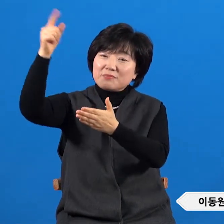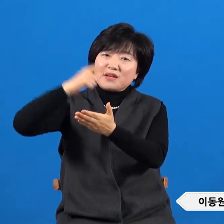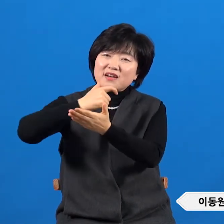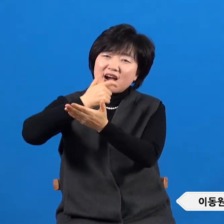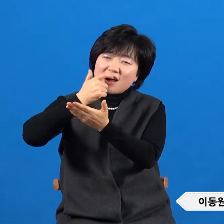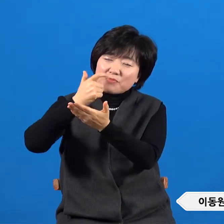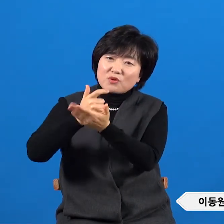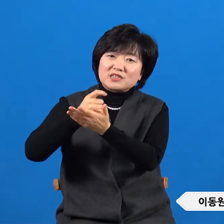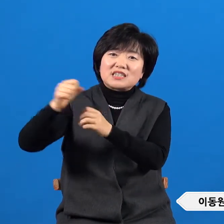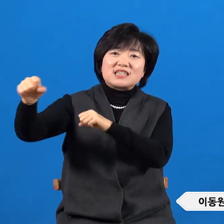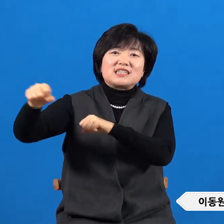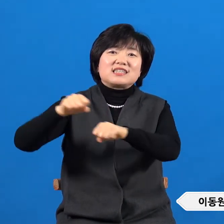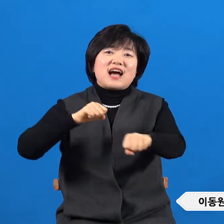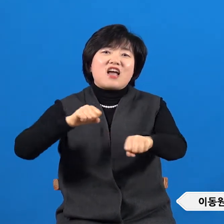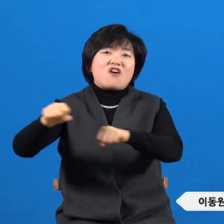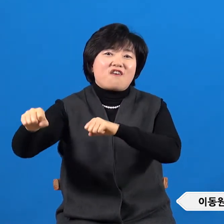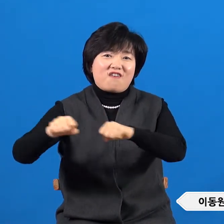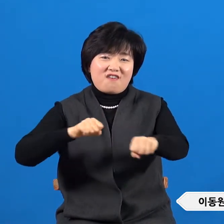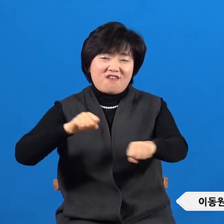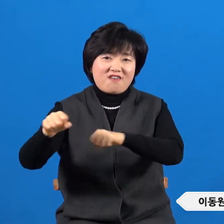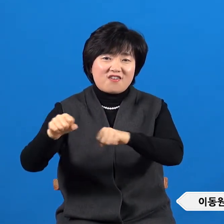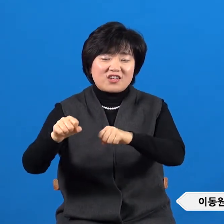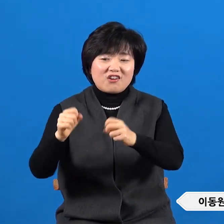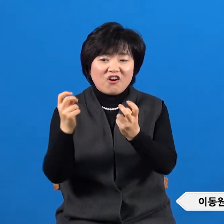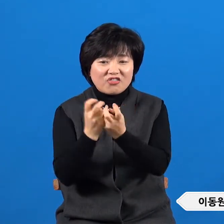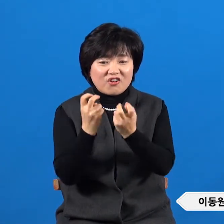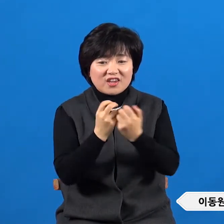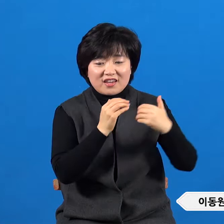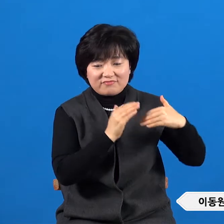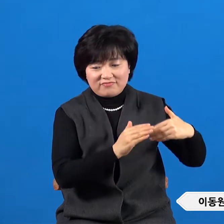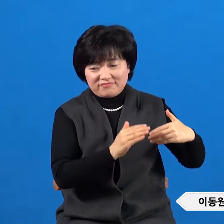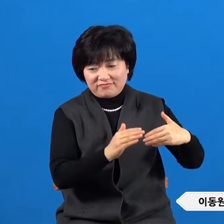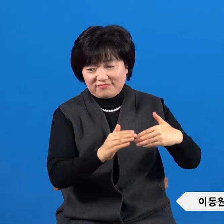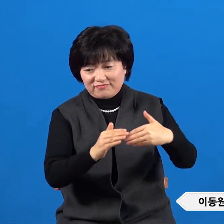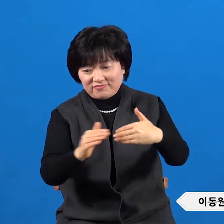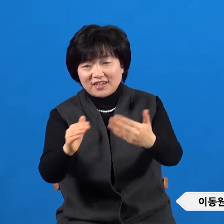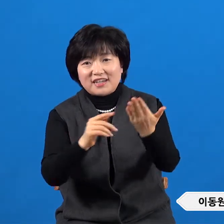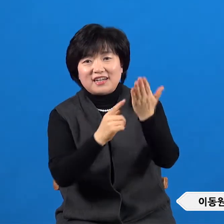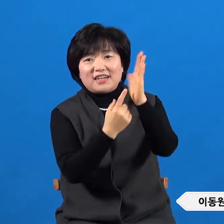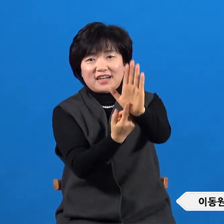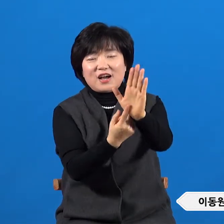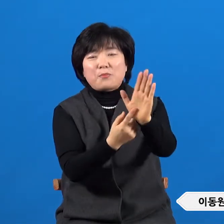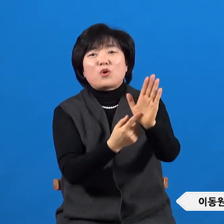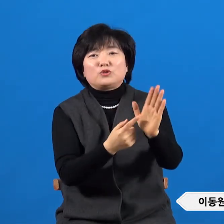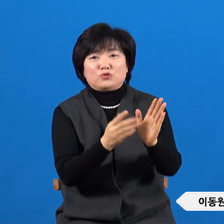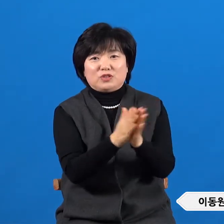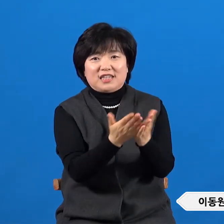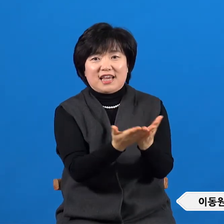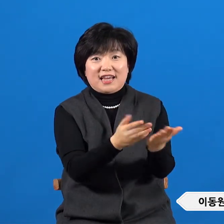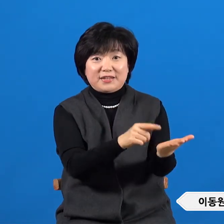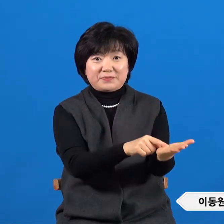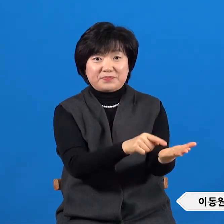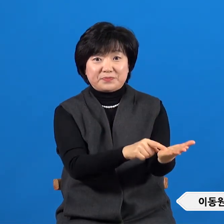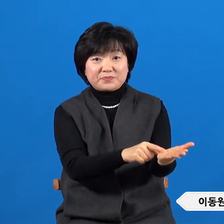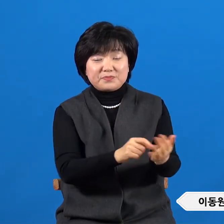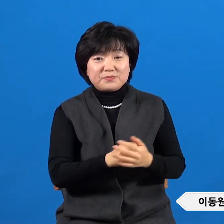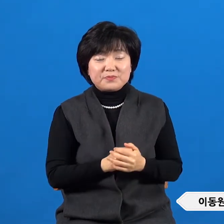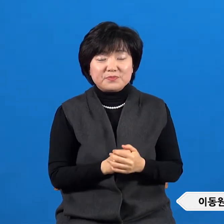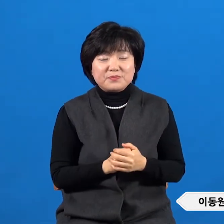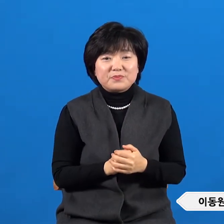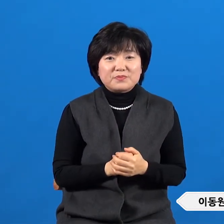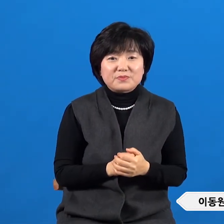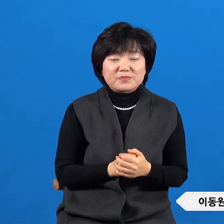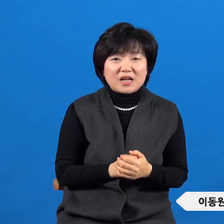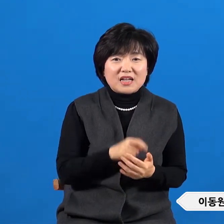위해서 하나님의 감동시키는 사역이 어떻게 전개되고 있는가를 보여주고 있는